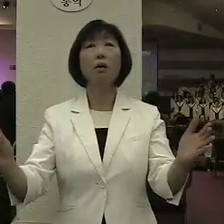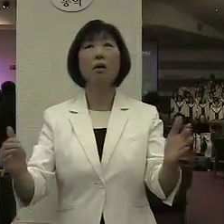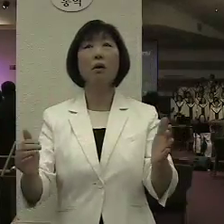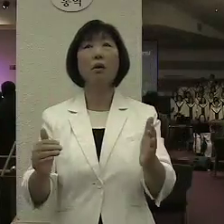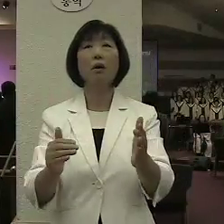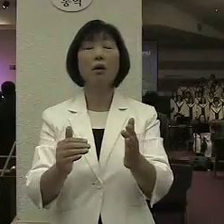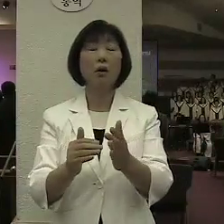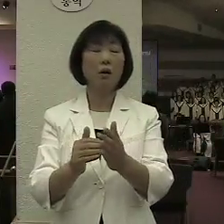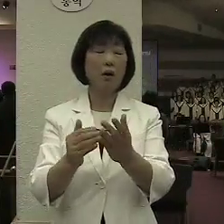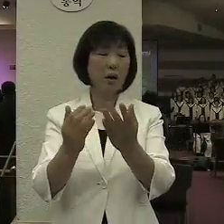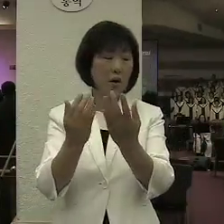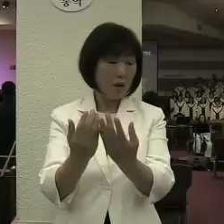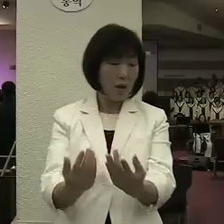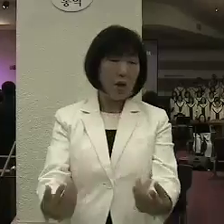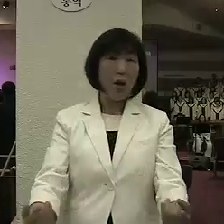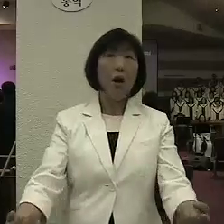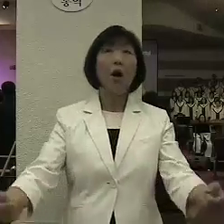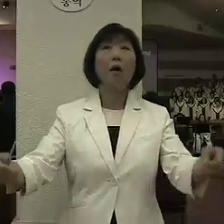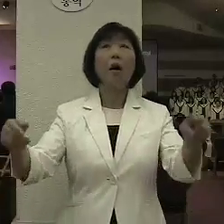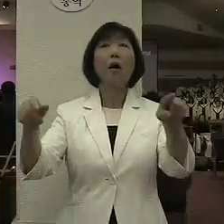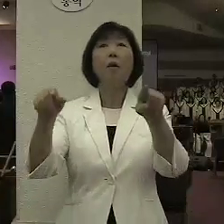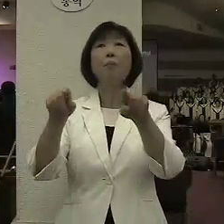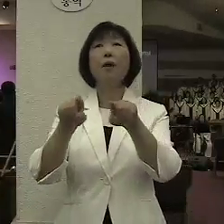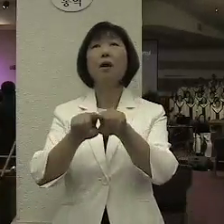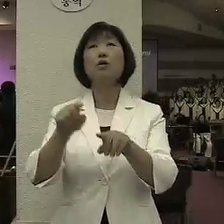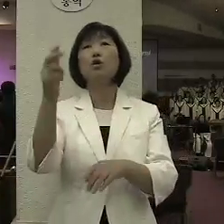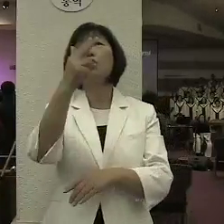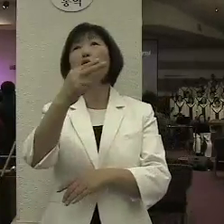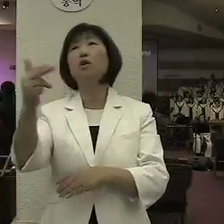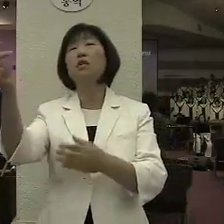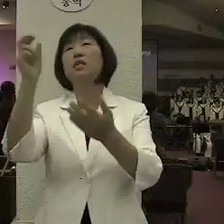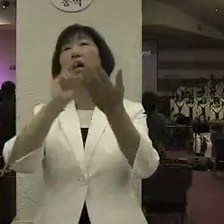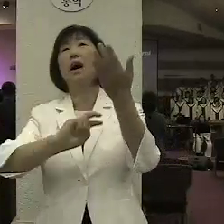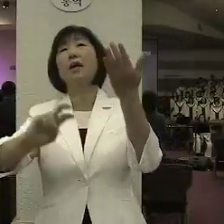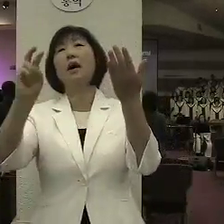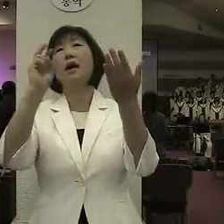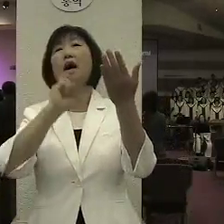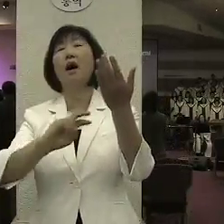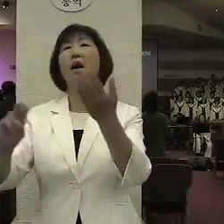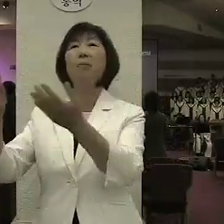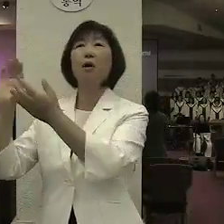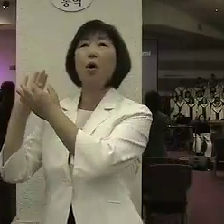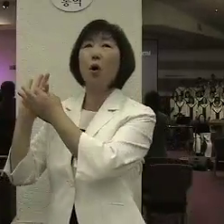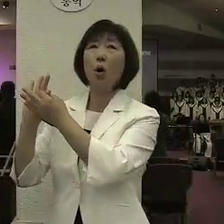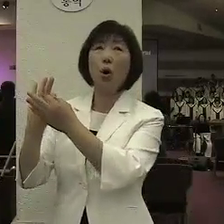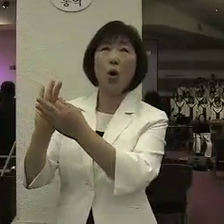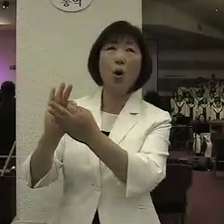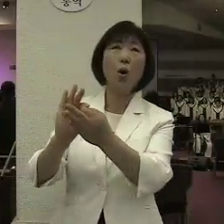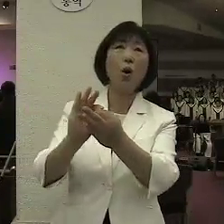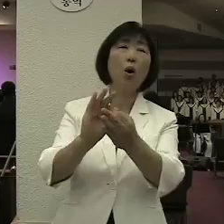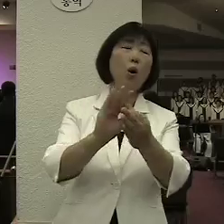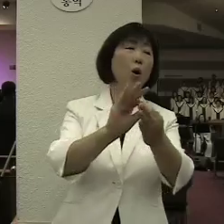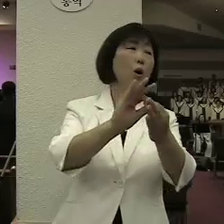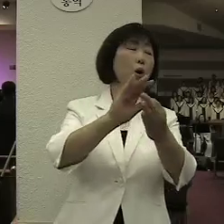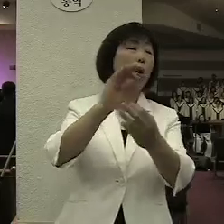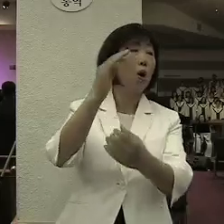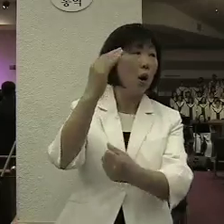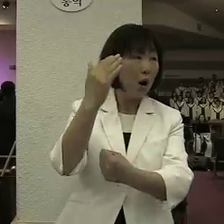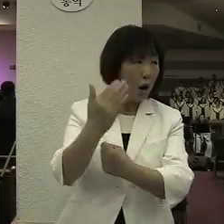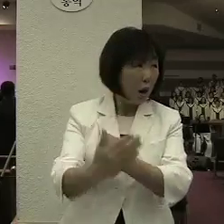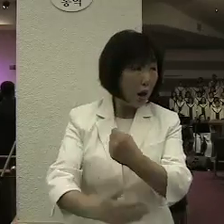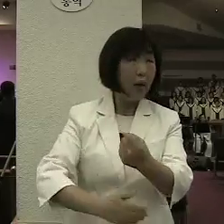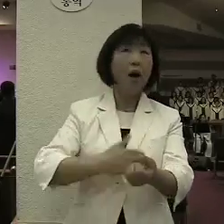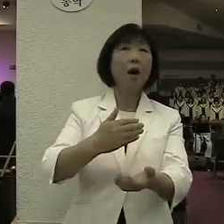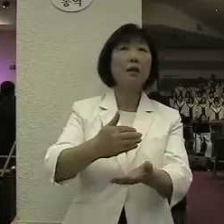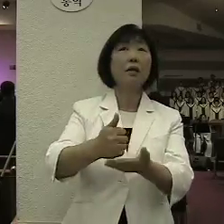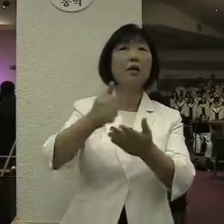주시는 온 세상 온 누리를 향한 주님의 그 비전 갖고 우리 담대히 찬양 드리면서 부활의 주님 가슴에 품고